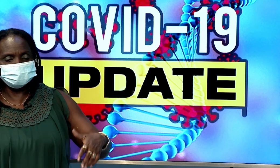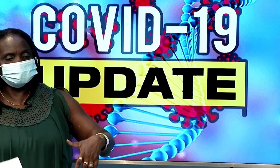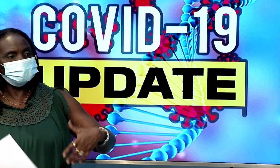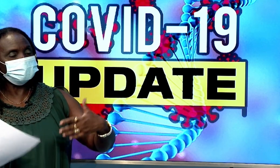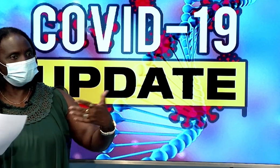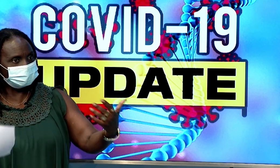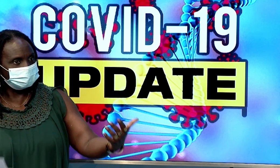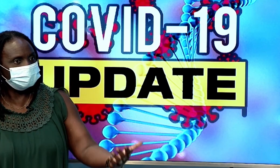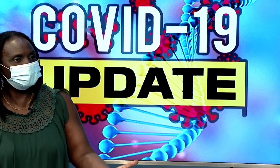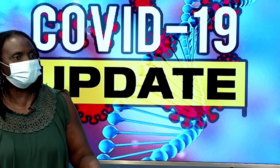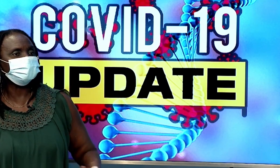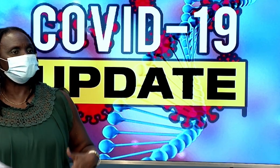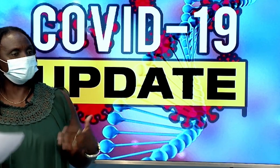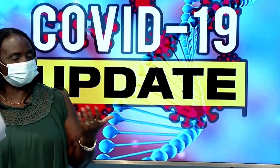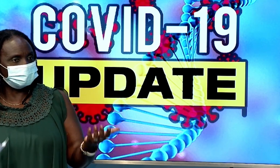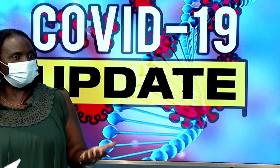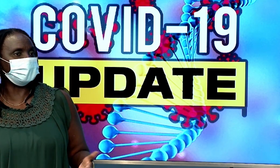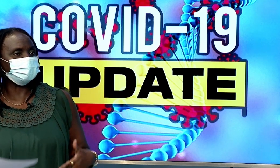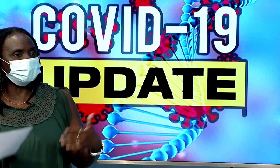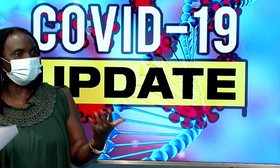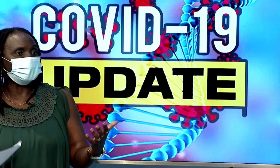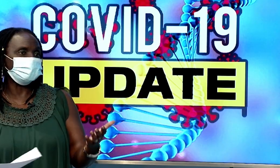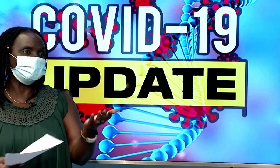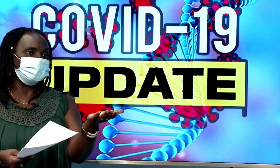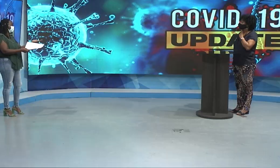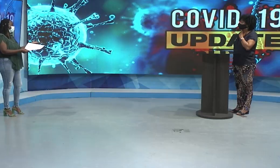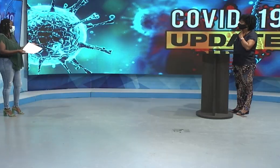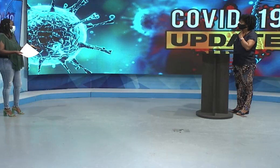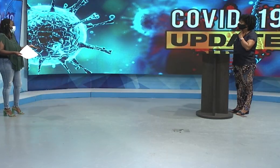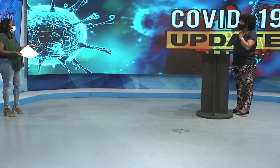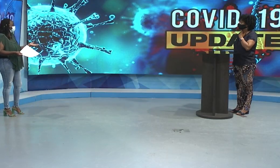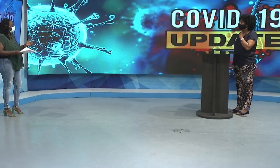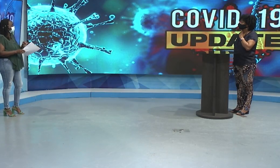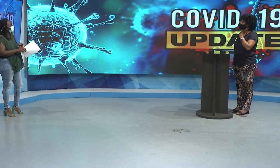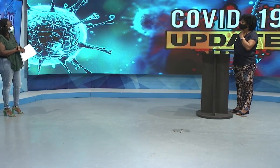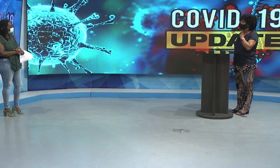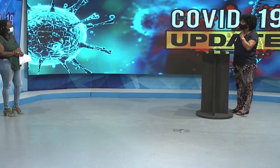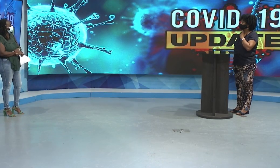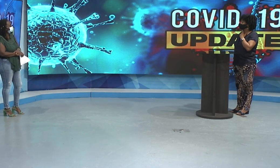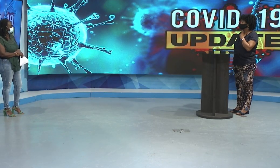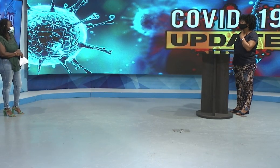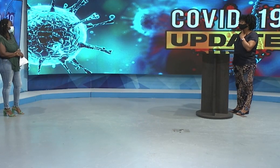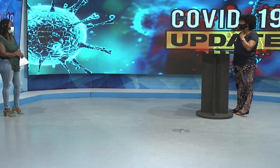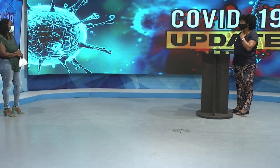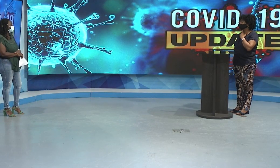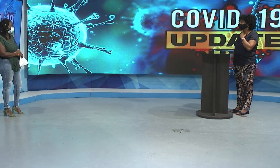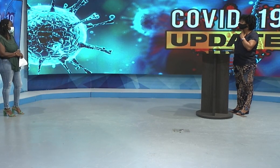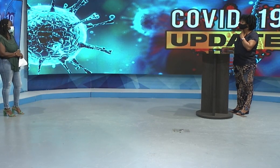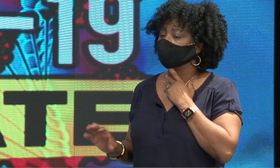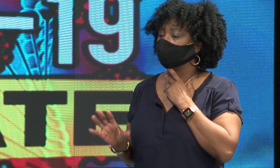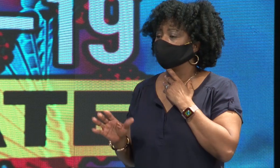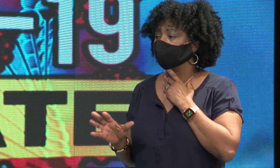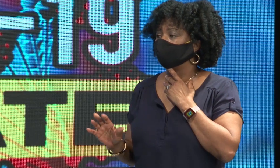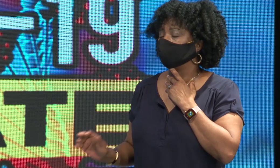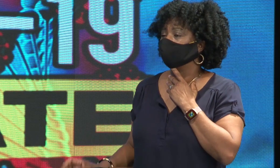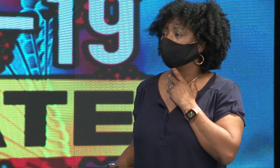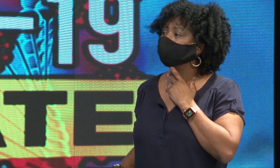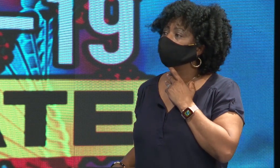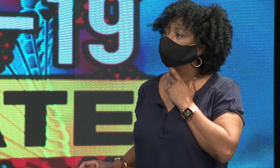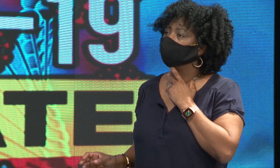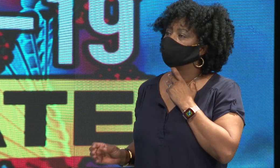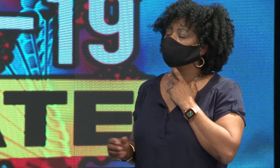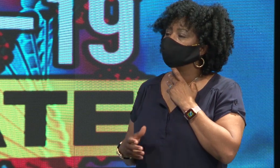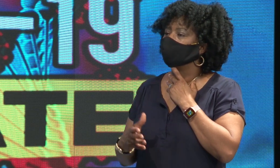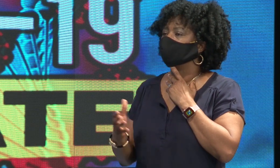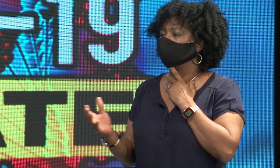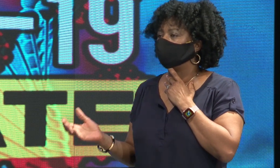Nederland kwam het leven bijna weer op gang, maar vandaag weer 200 zoveel positief. Ja, ja, in Nederland begint het leven weer een beetje op gang